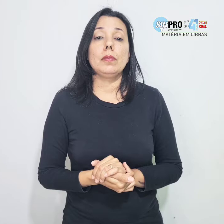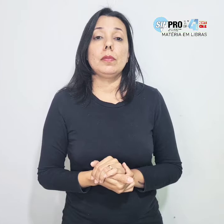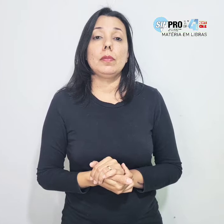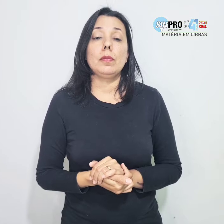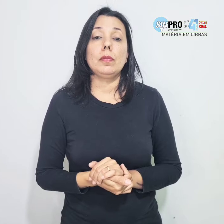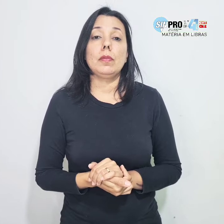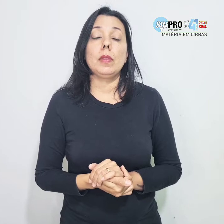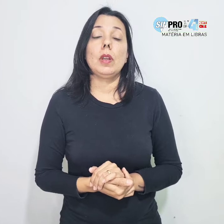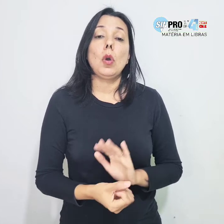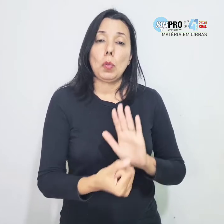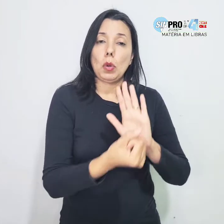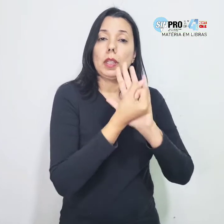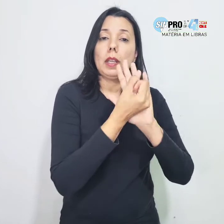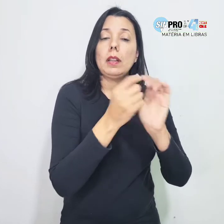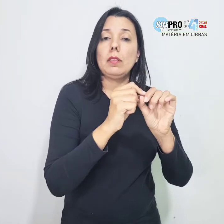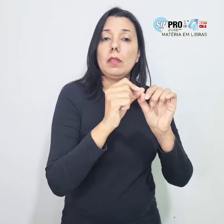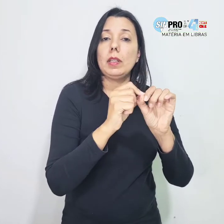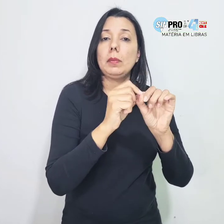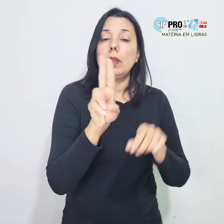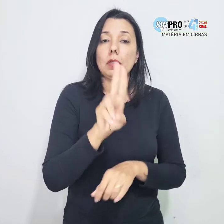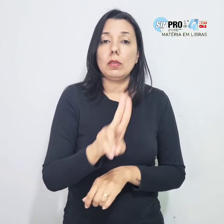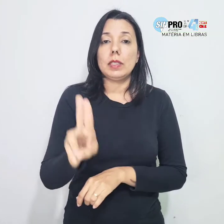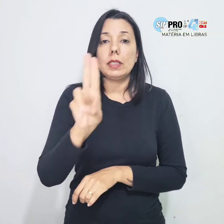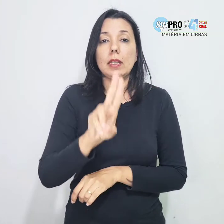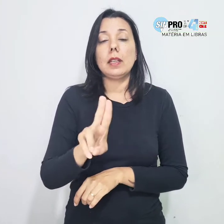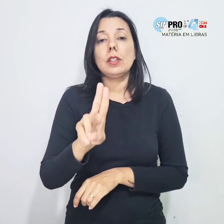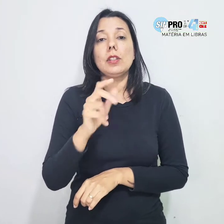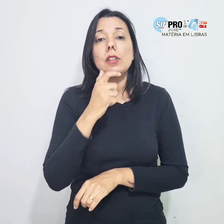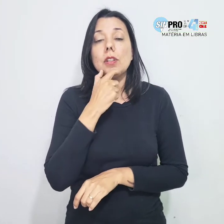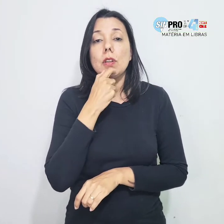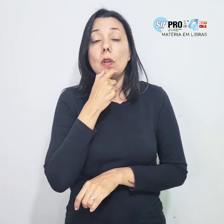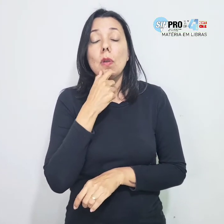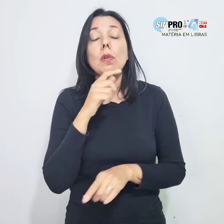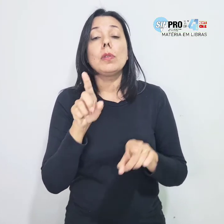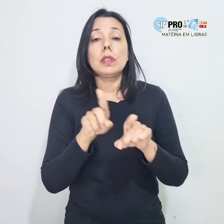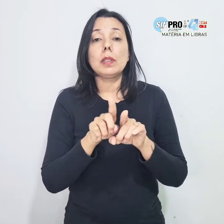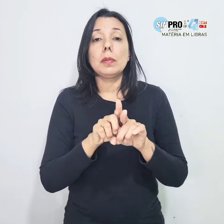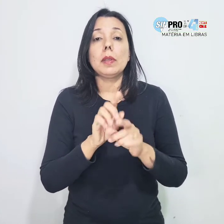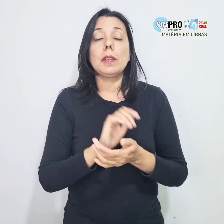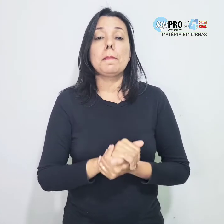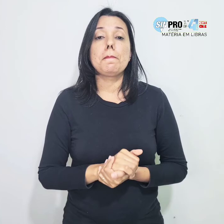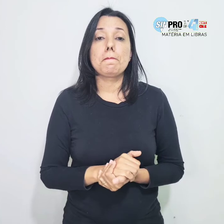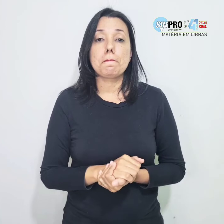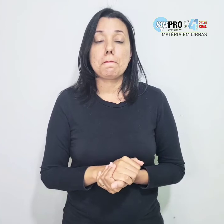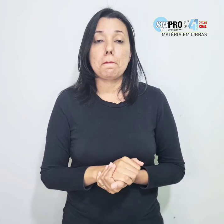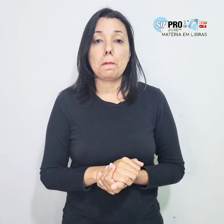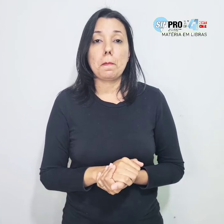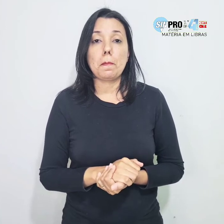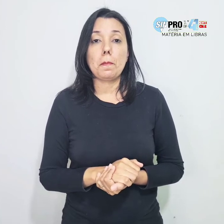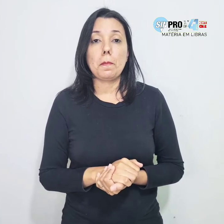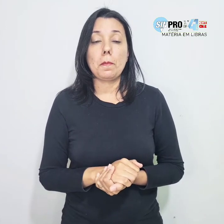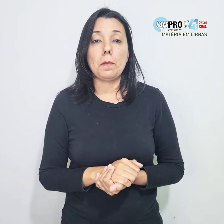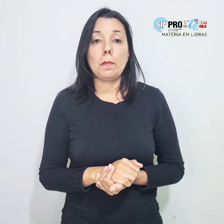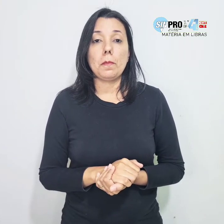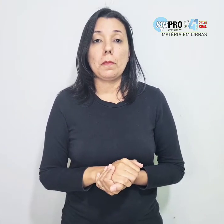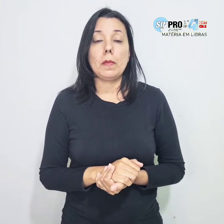O modelo foi feito pela University College London e pela London School of Hygiene and Tropical Medicine e publicado